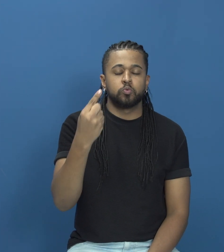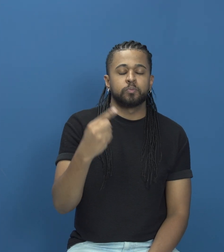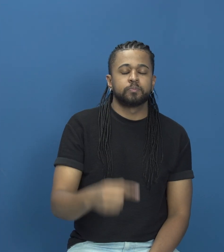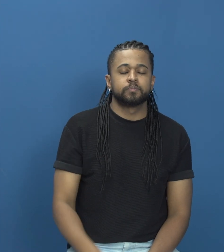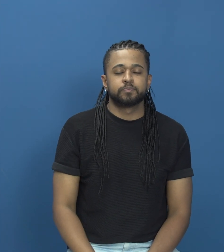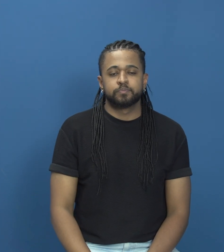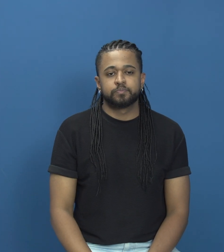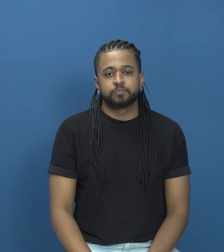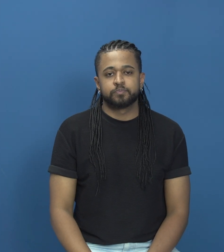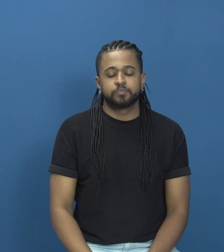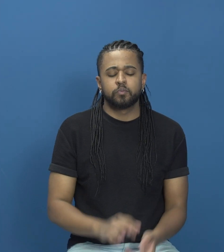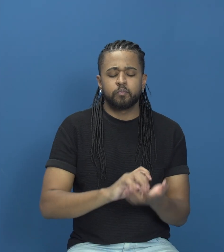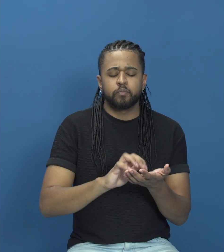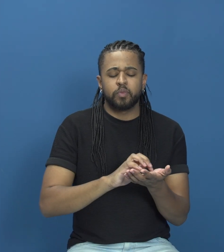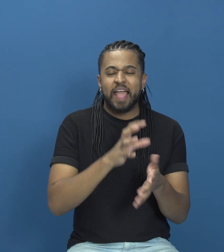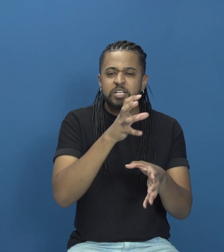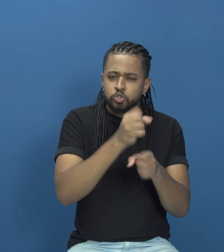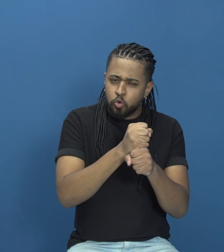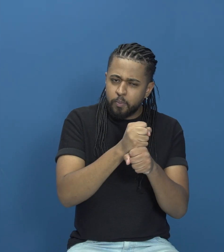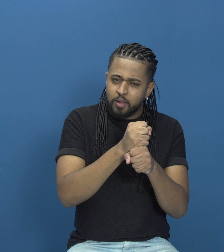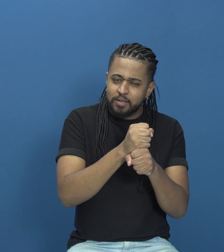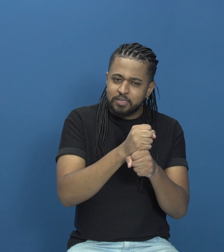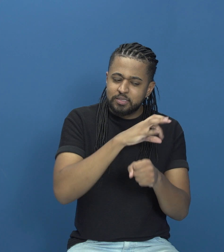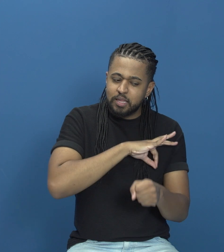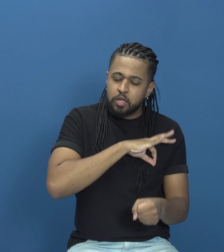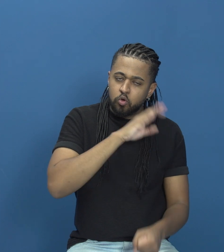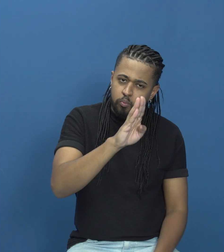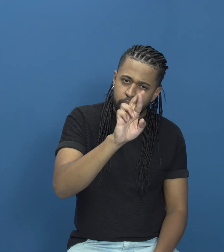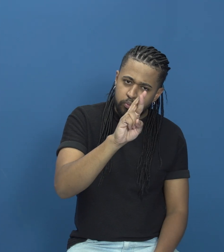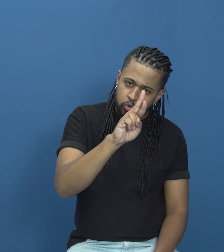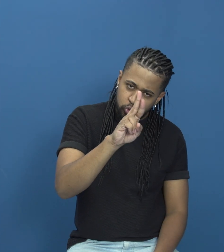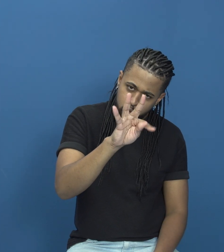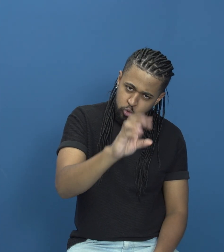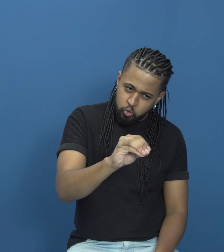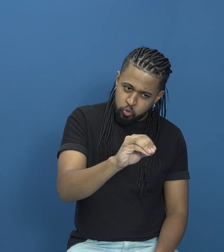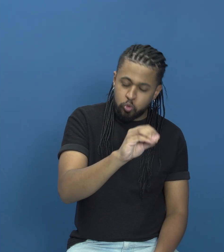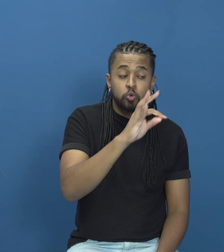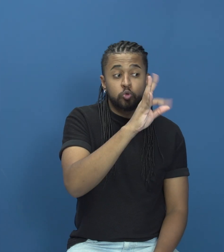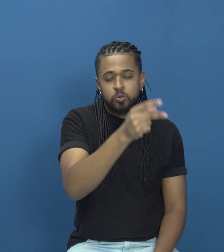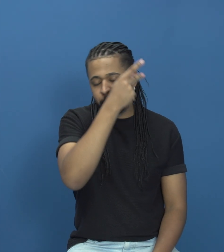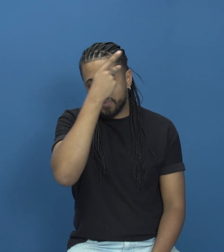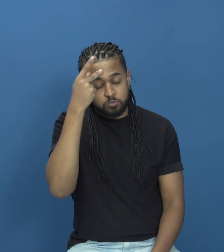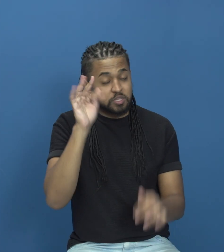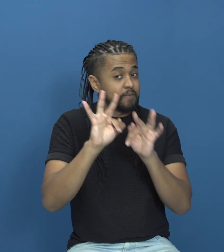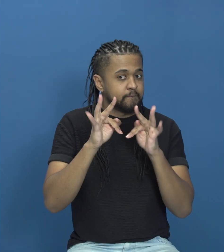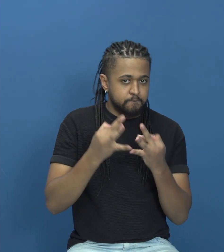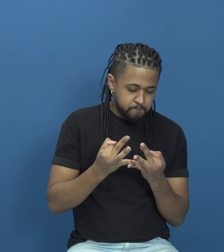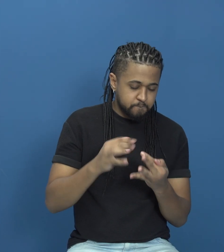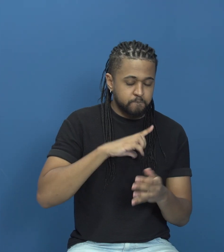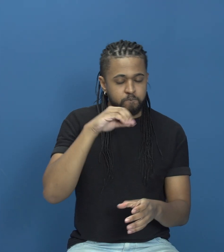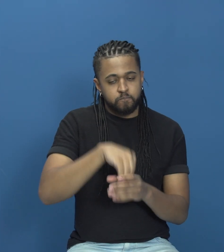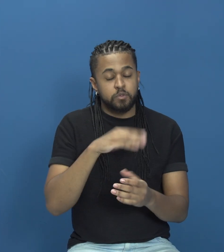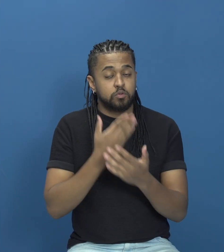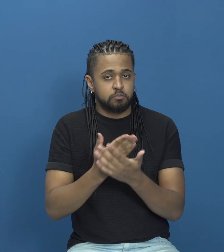11.8.2.1. Calcula-se a soma dos rendimentos brutos auferidos por todas as pessoas da família a que